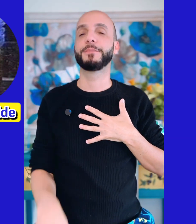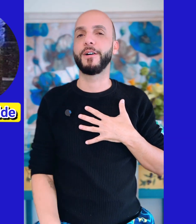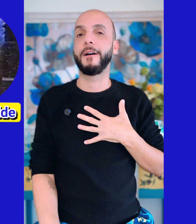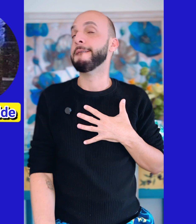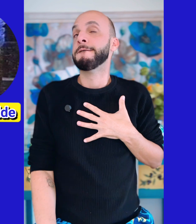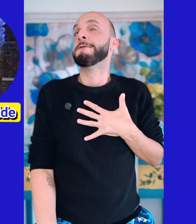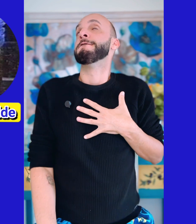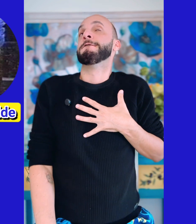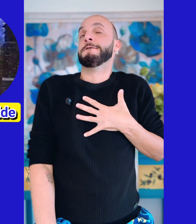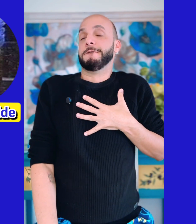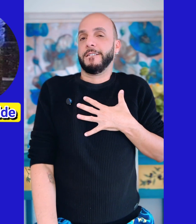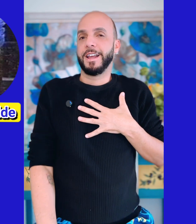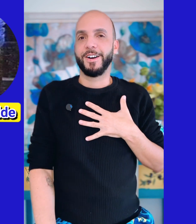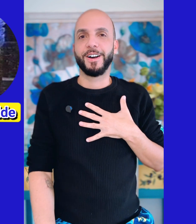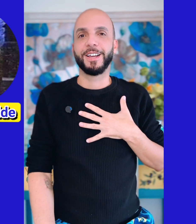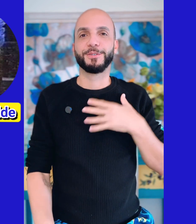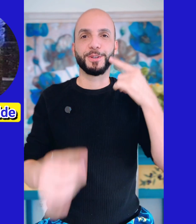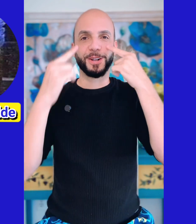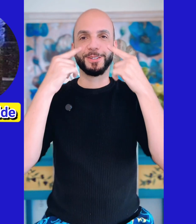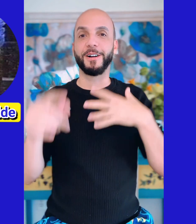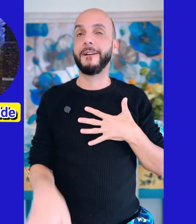ó. Né? Olha aí os olhos, ó.